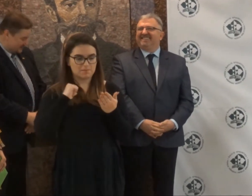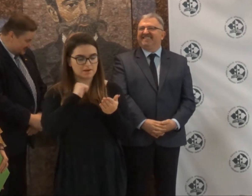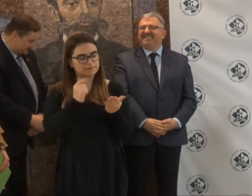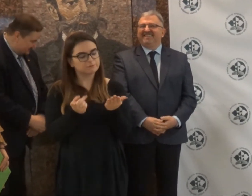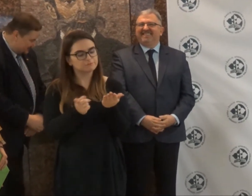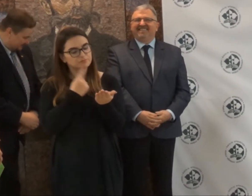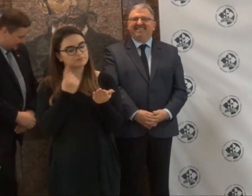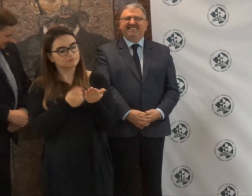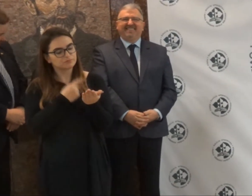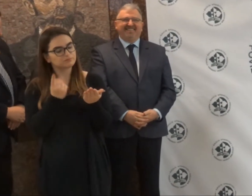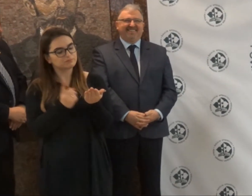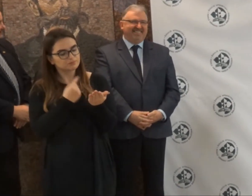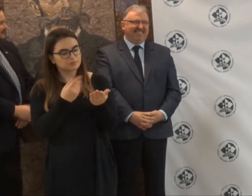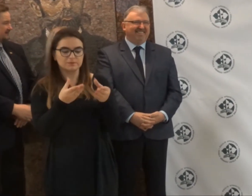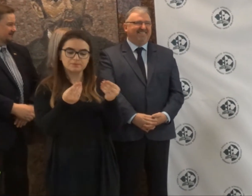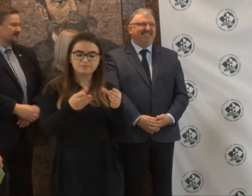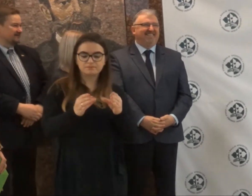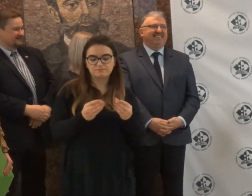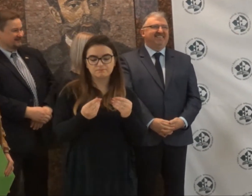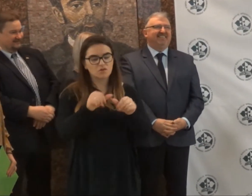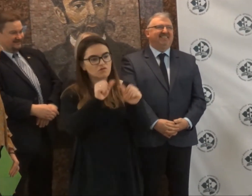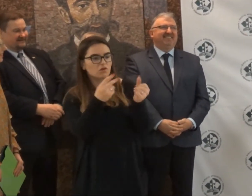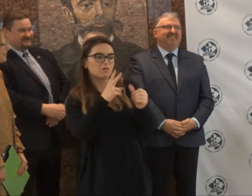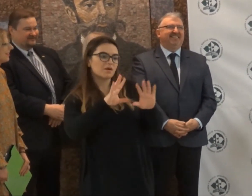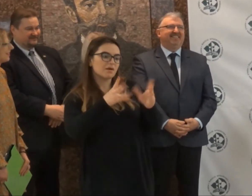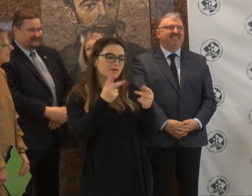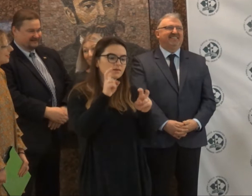čiupinėjo ir vertino pagal